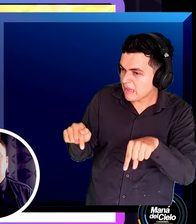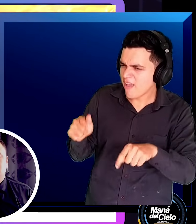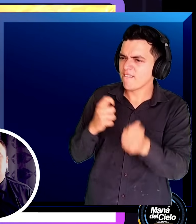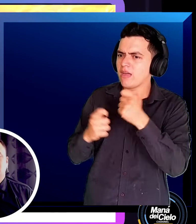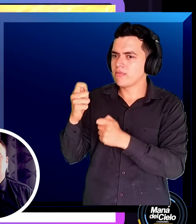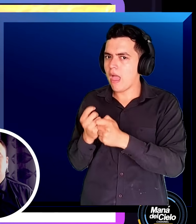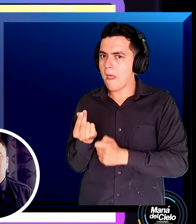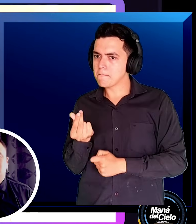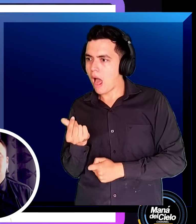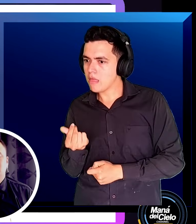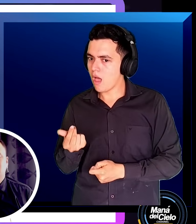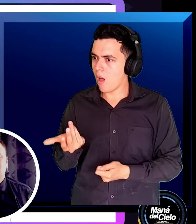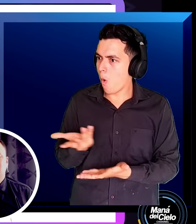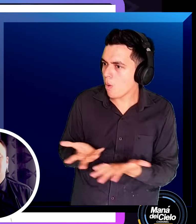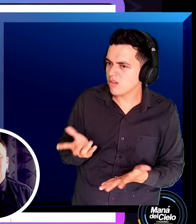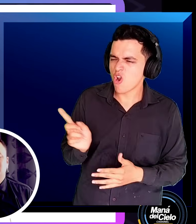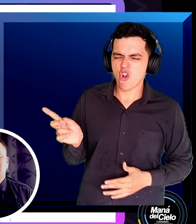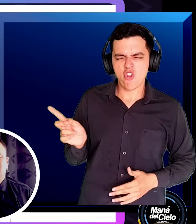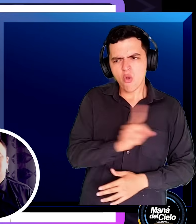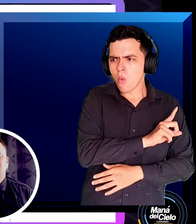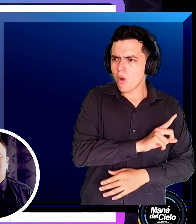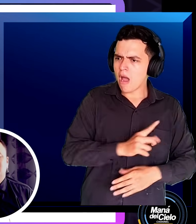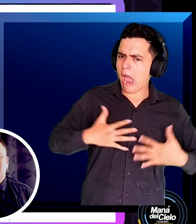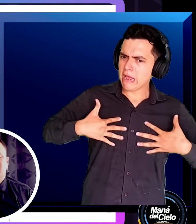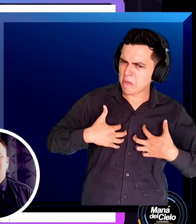No dijo casa de predicación y hay que predicar.